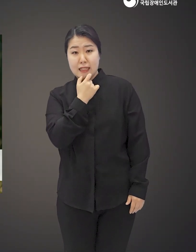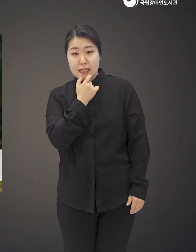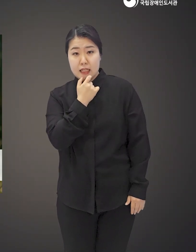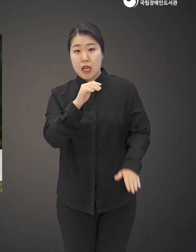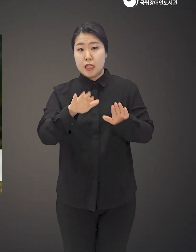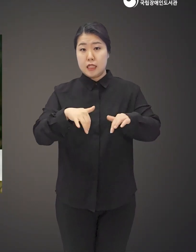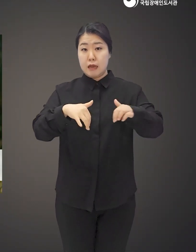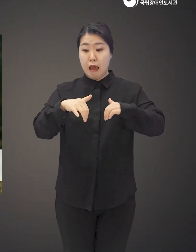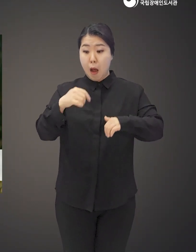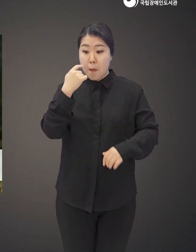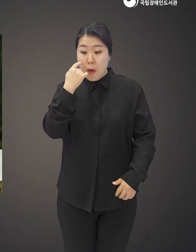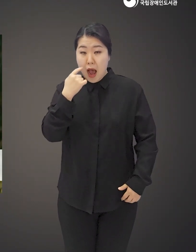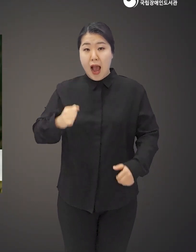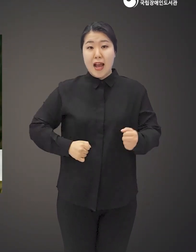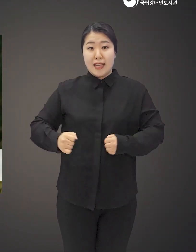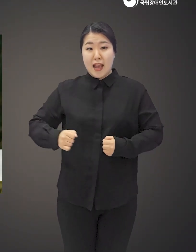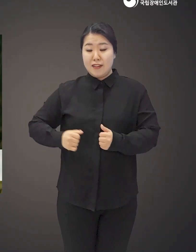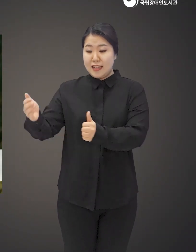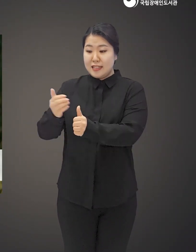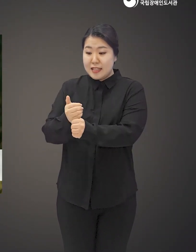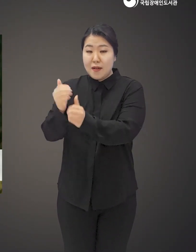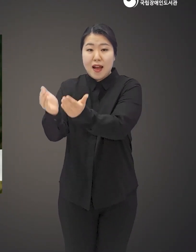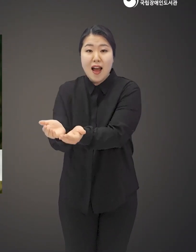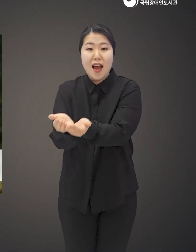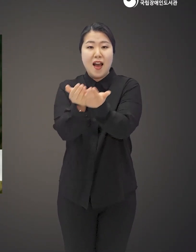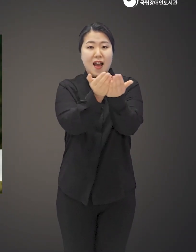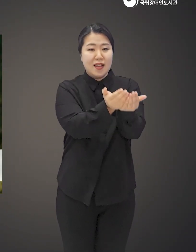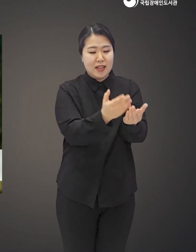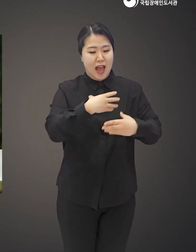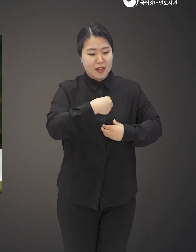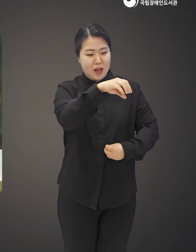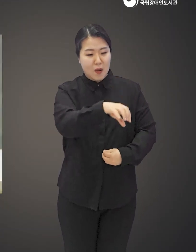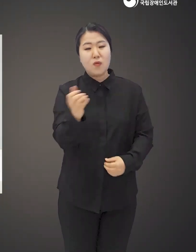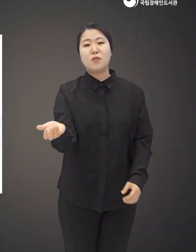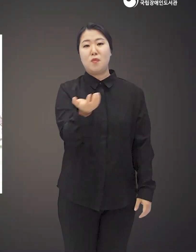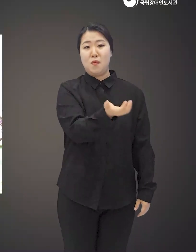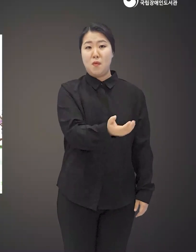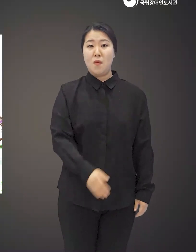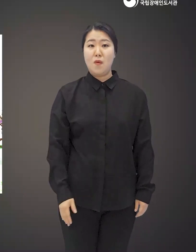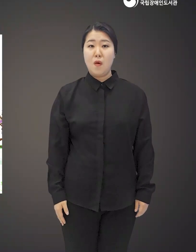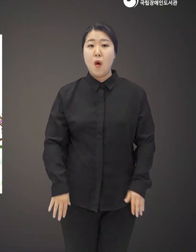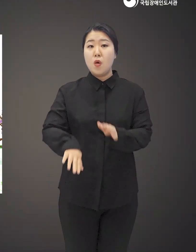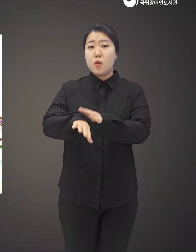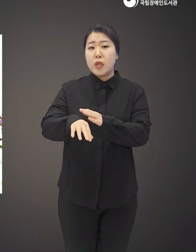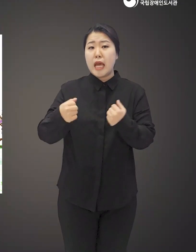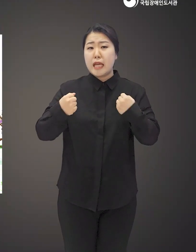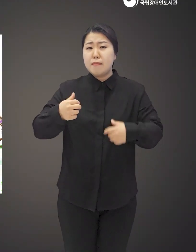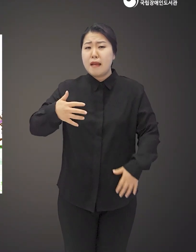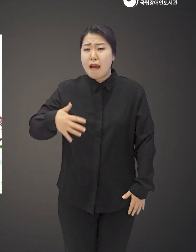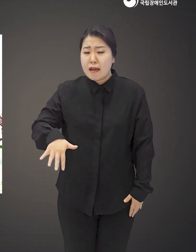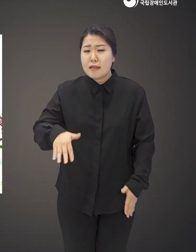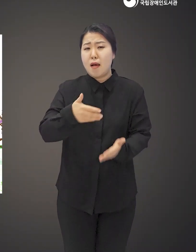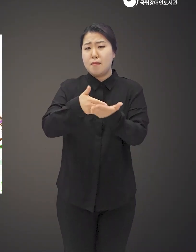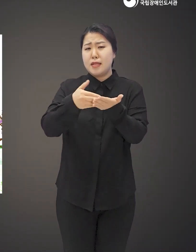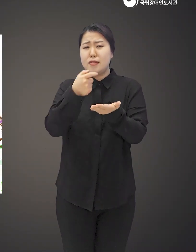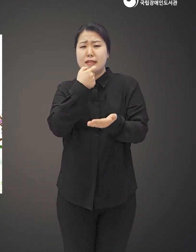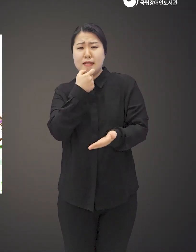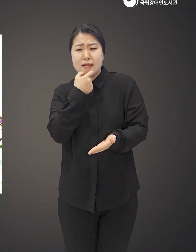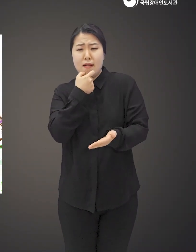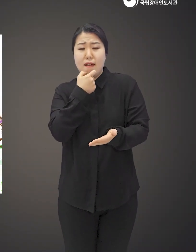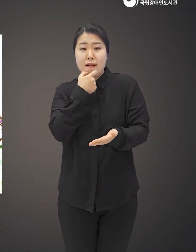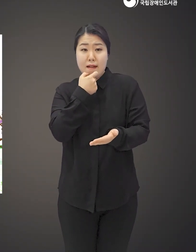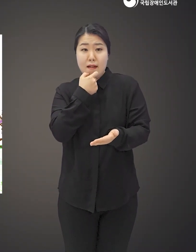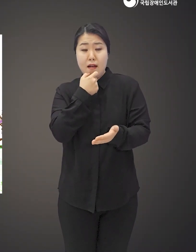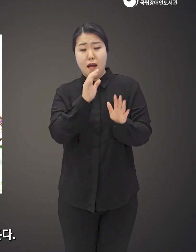아이가 도로 위 개구리를 잡아 안전한 논둑으로 옮겨준다. 소나기 힘이 약해 미술 활동을